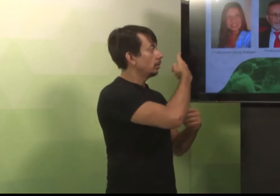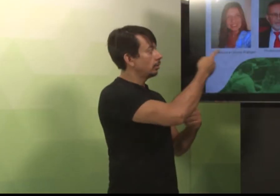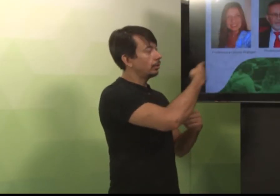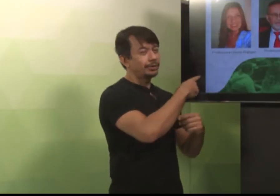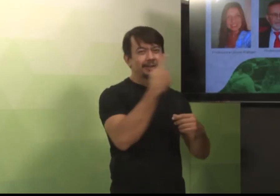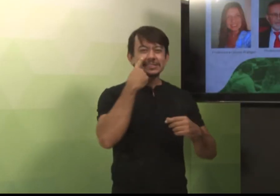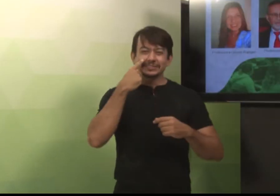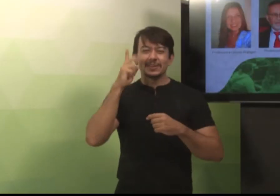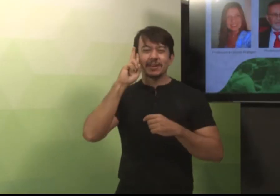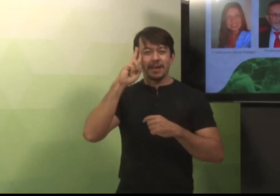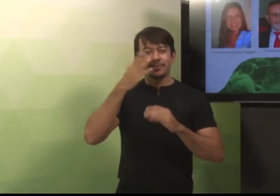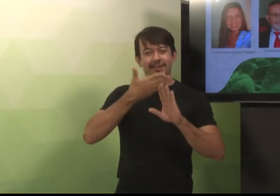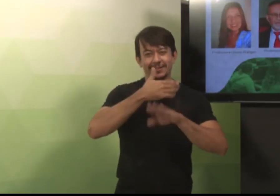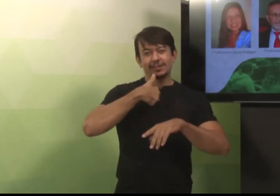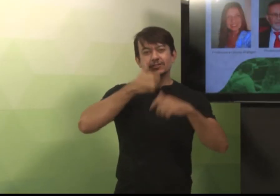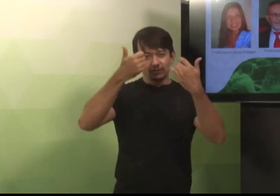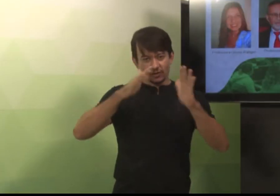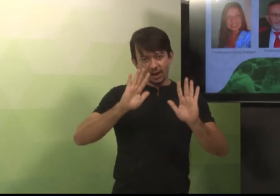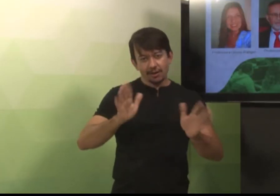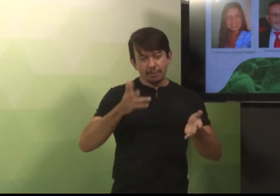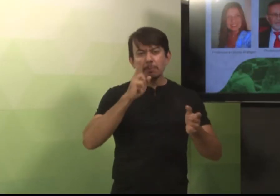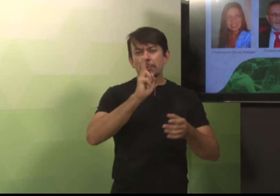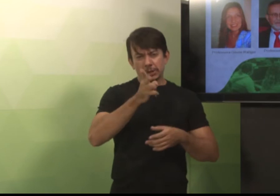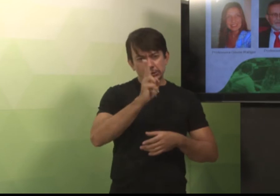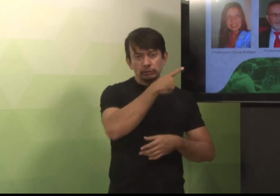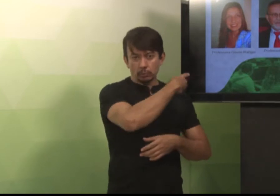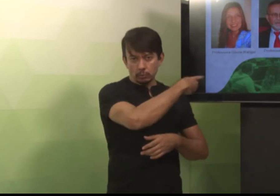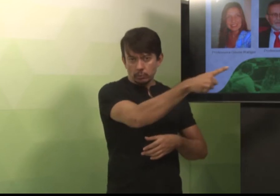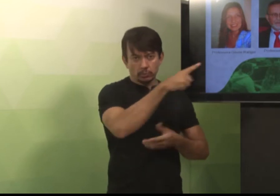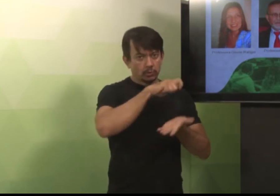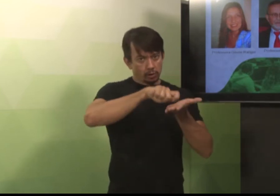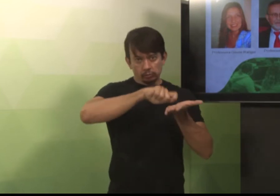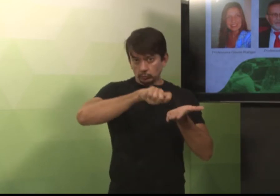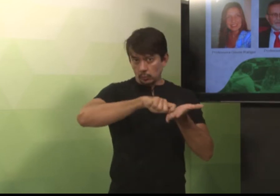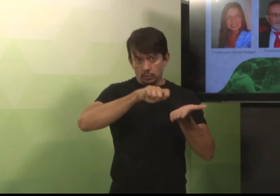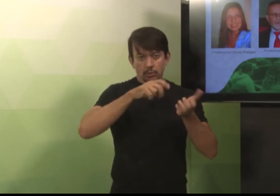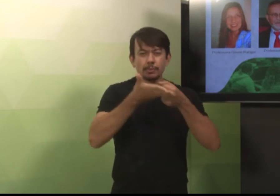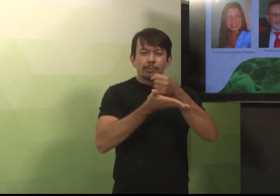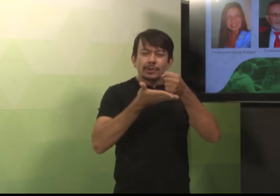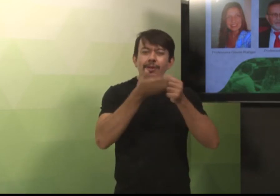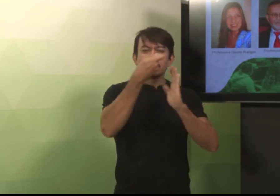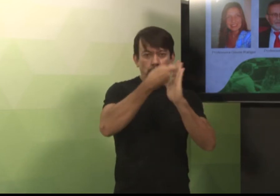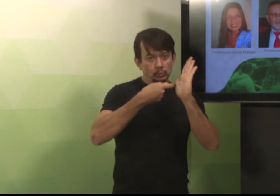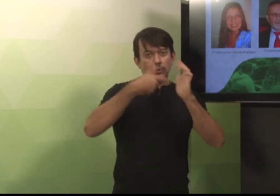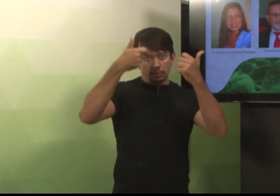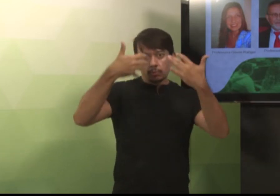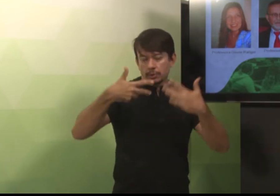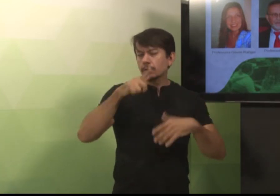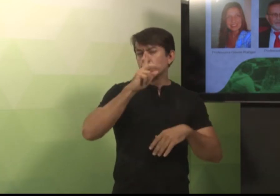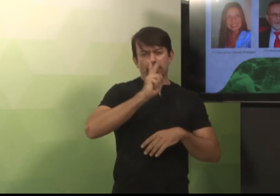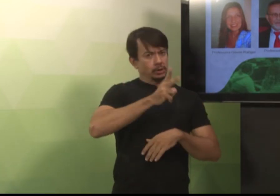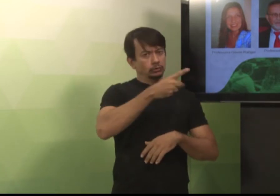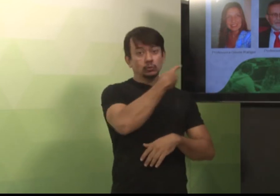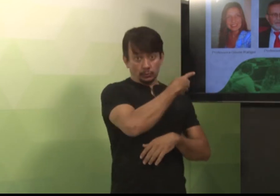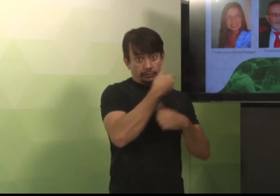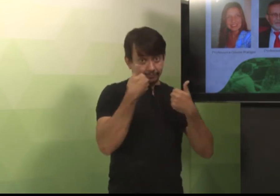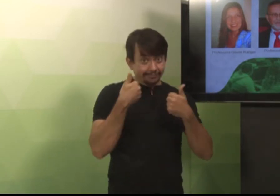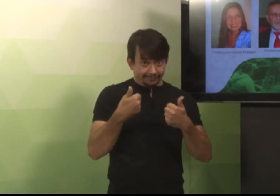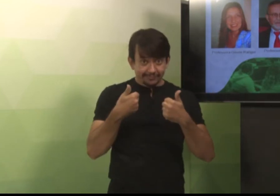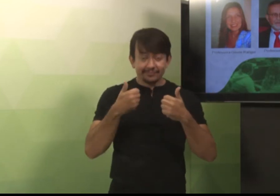Vejam, lembra que eu havia falado sobre esses autores? Continuaremos utilizando o texto deles